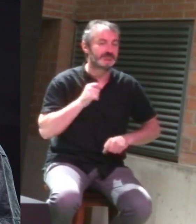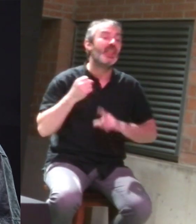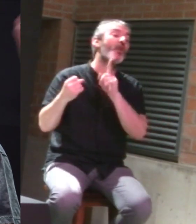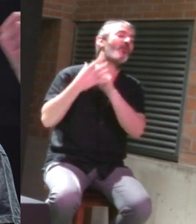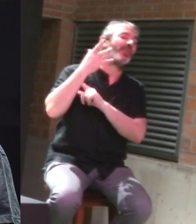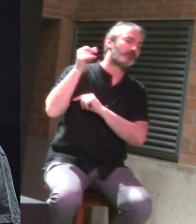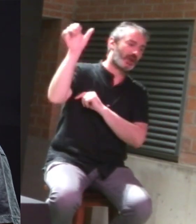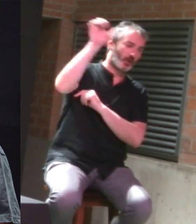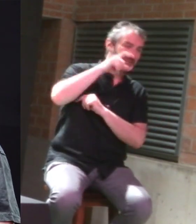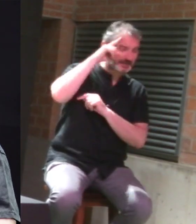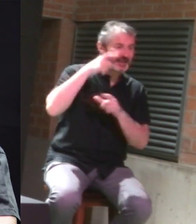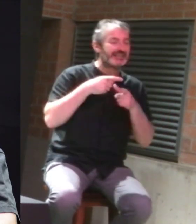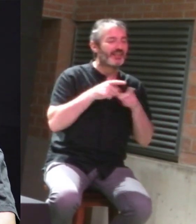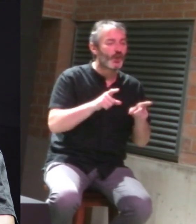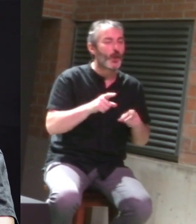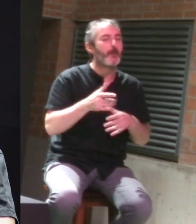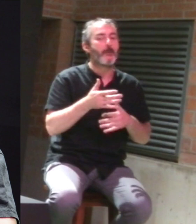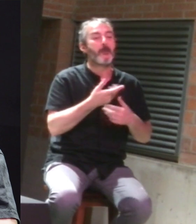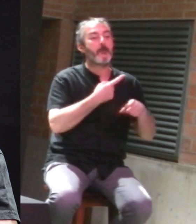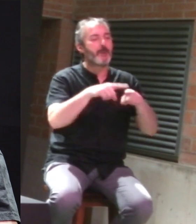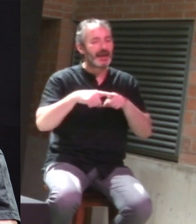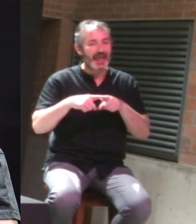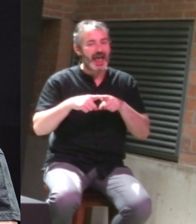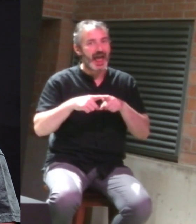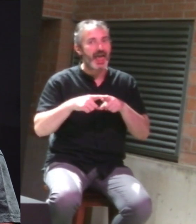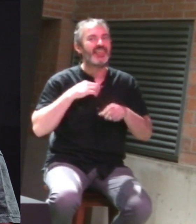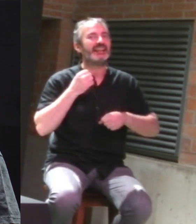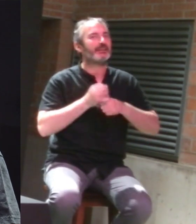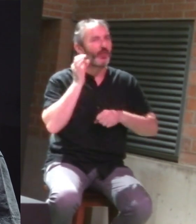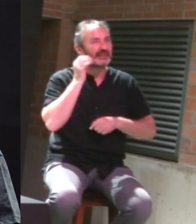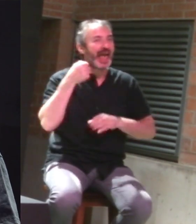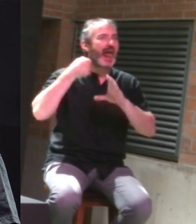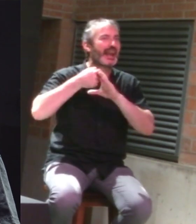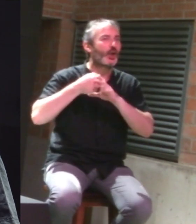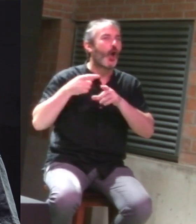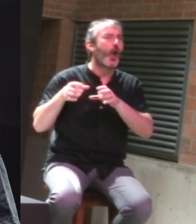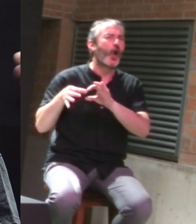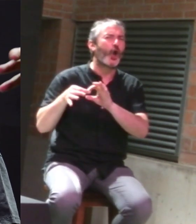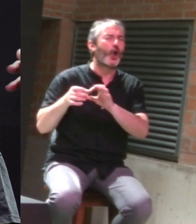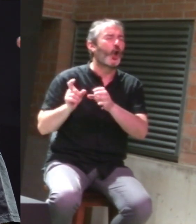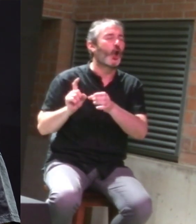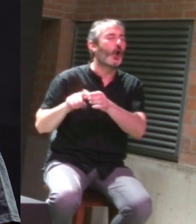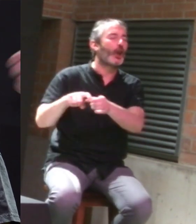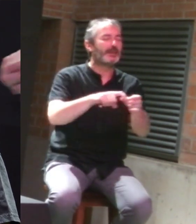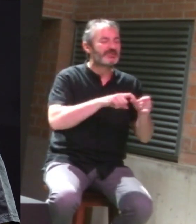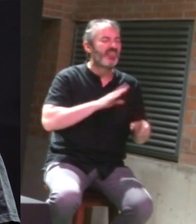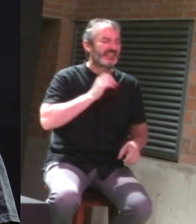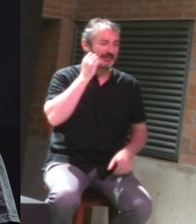claras. Se llamaba Sección Varia de Trabajadoras Anarcocolectivistas de Sabadell, que se creó en el